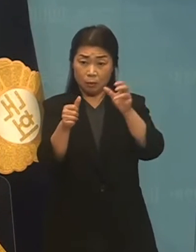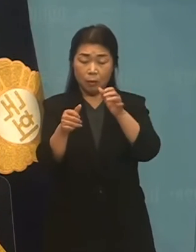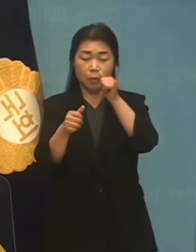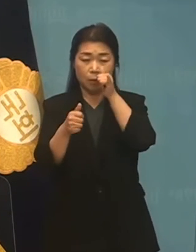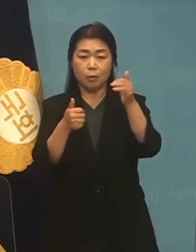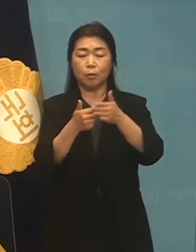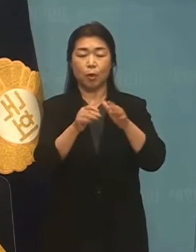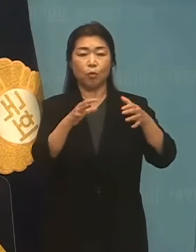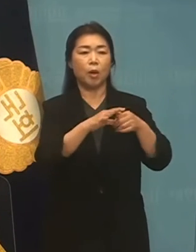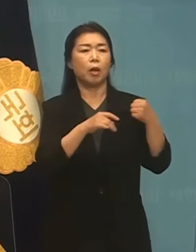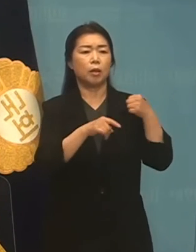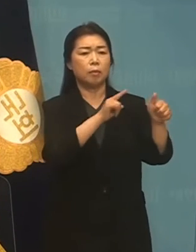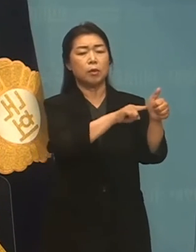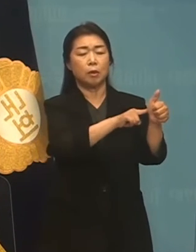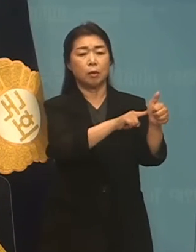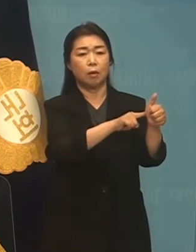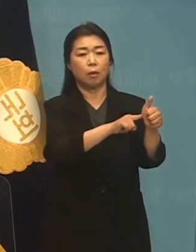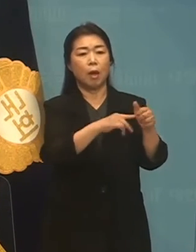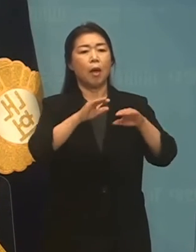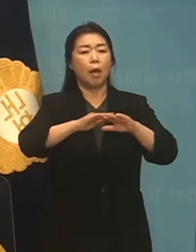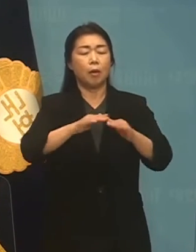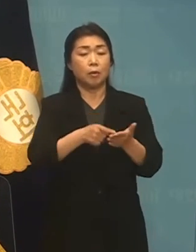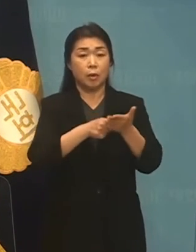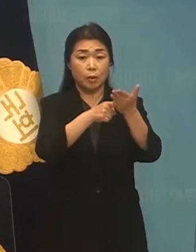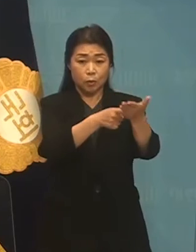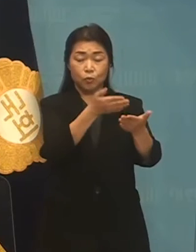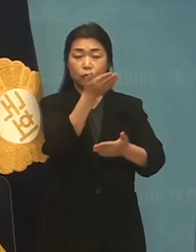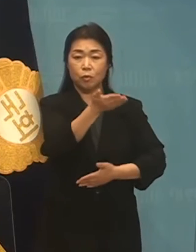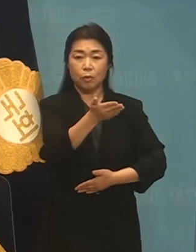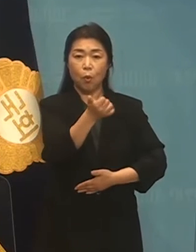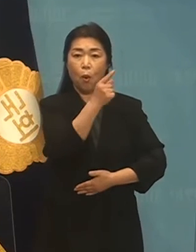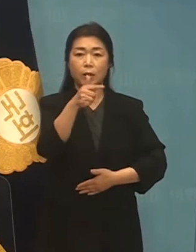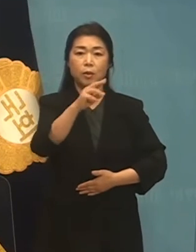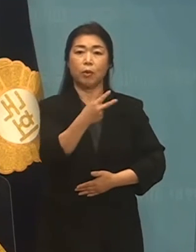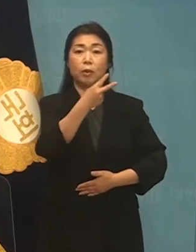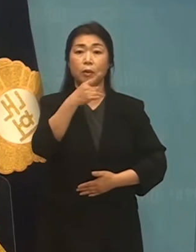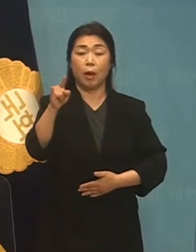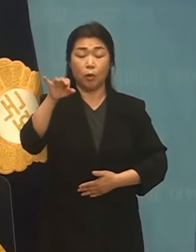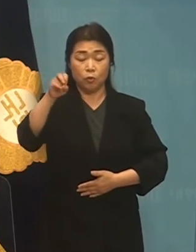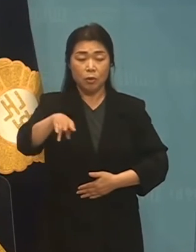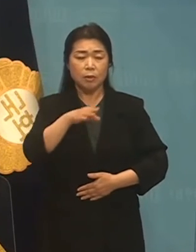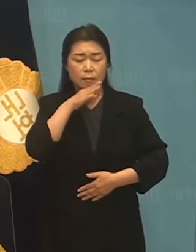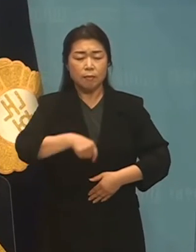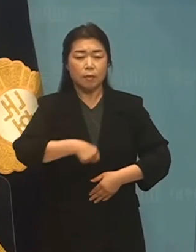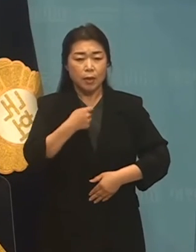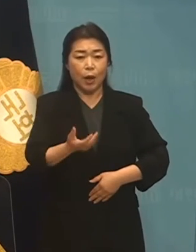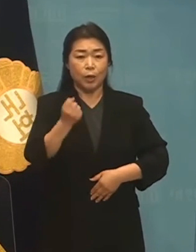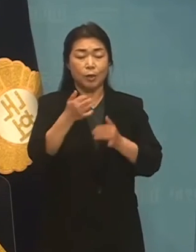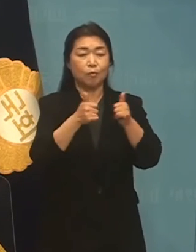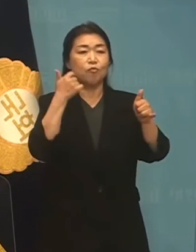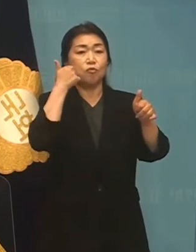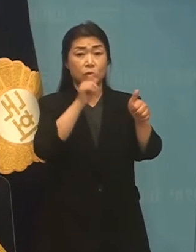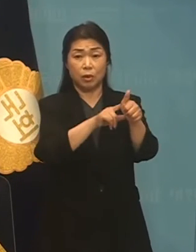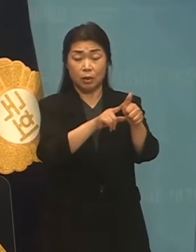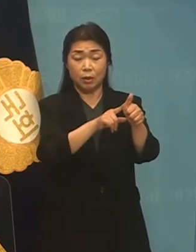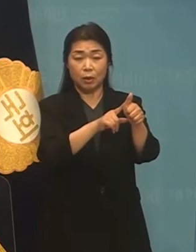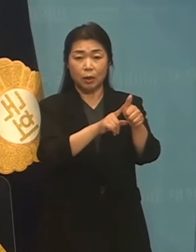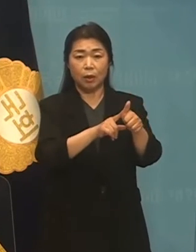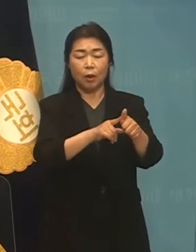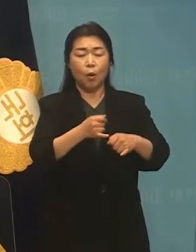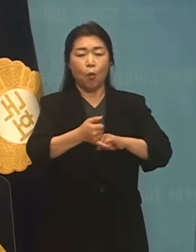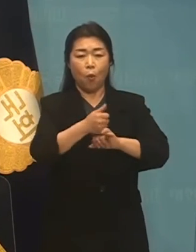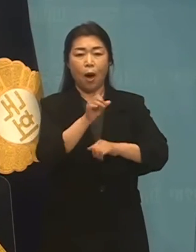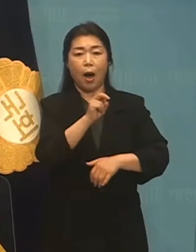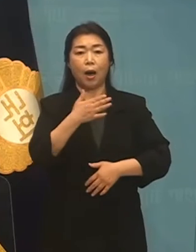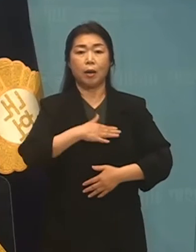대한 대안을 제시하는 정책국가, 화천대유 실소유주 5억을 명쾌하게 밝혀내는 진실국가,